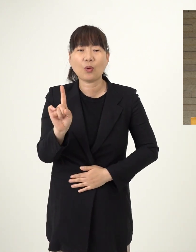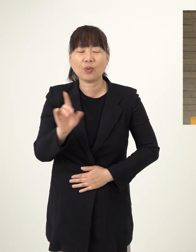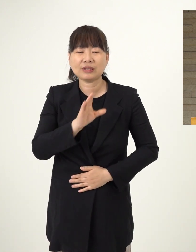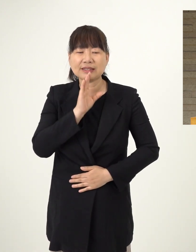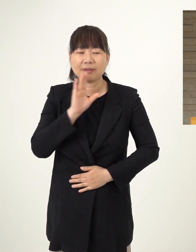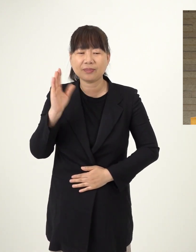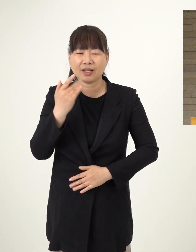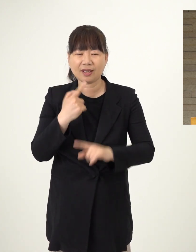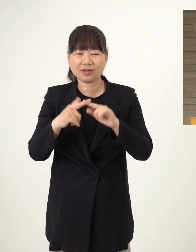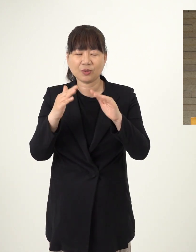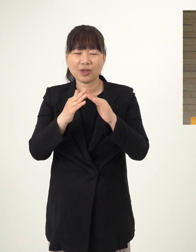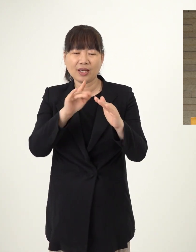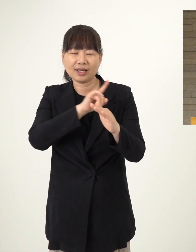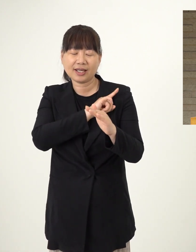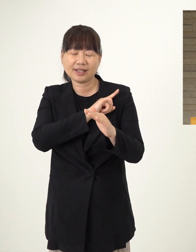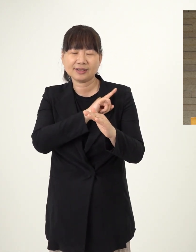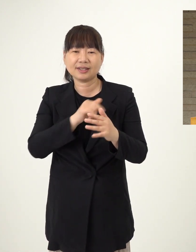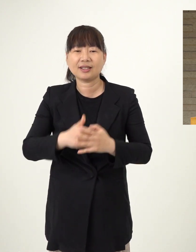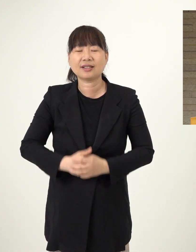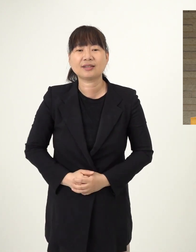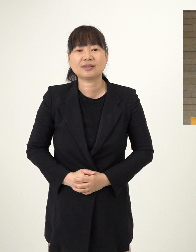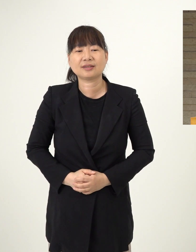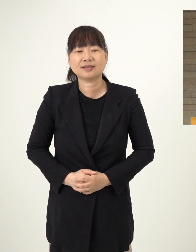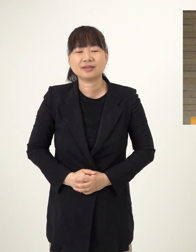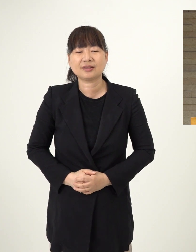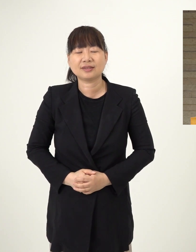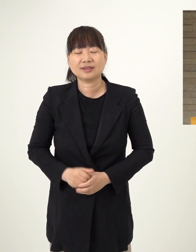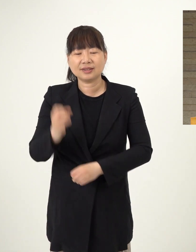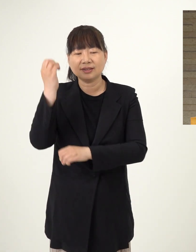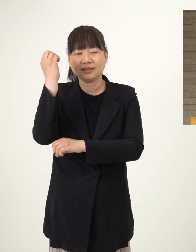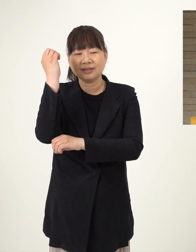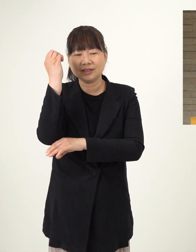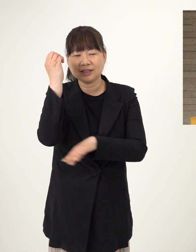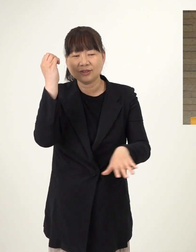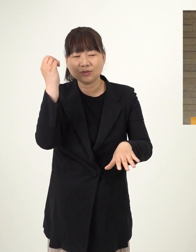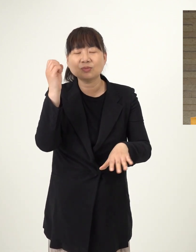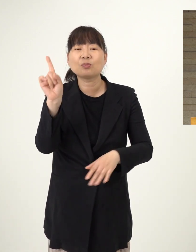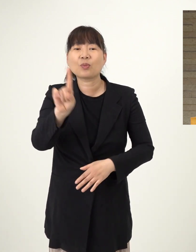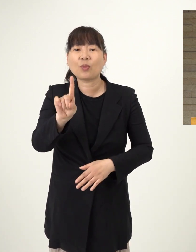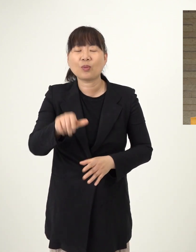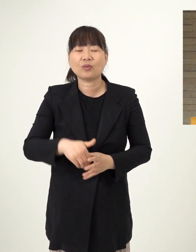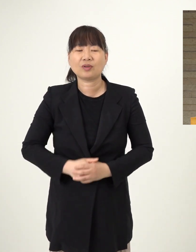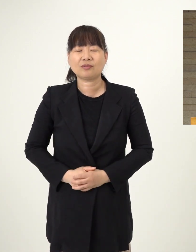참된 교회의 가장 굵은 기준이 뭔지 아세요?